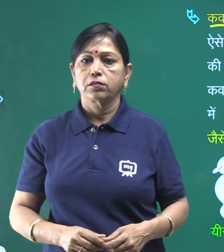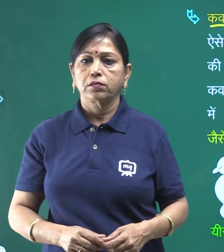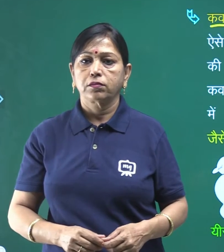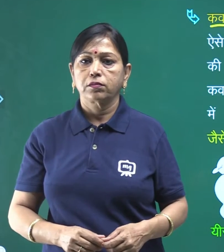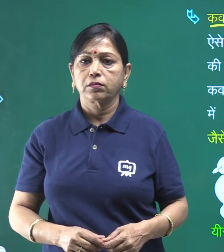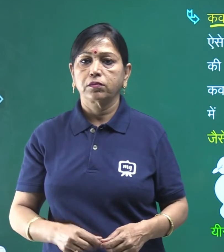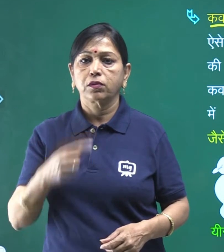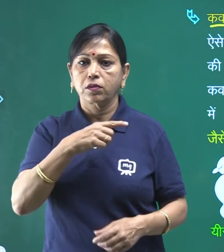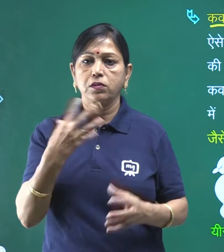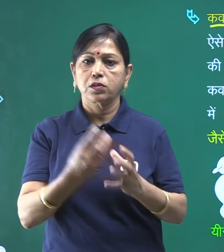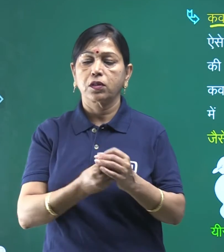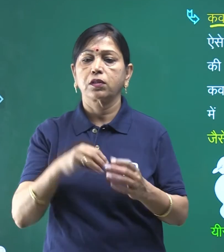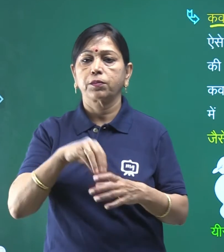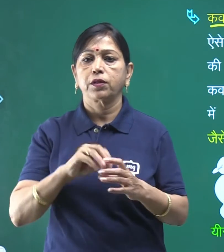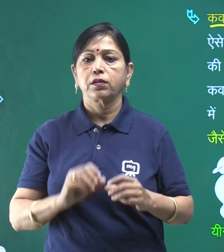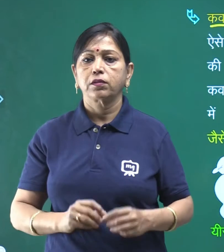इस जगत में